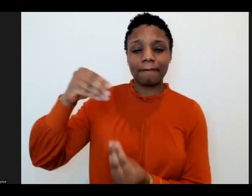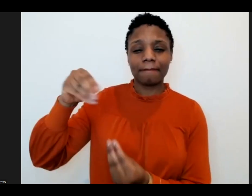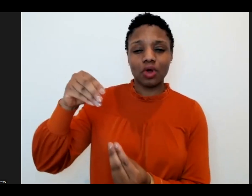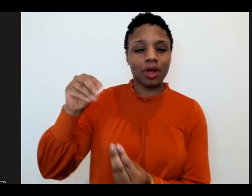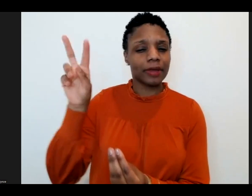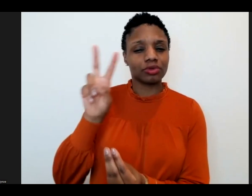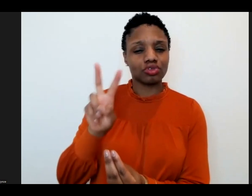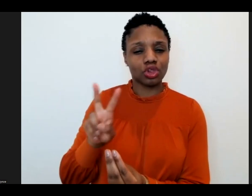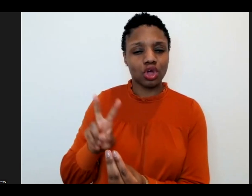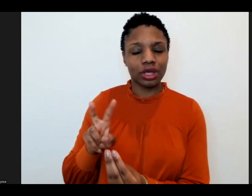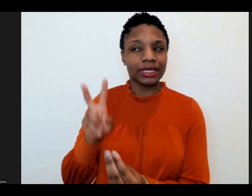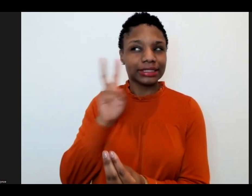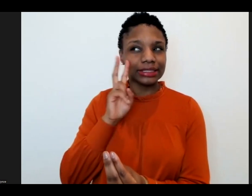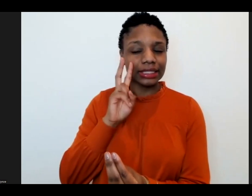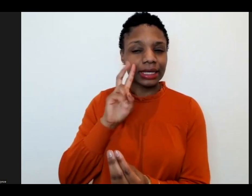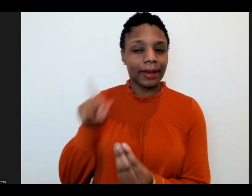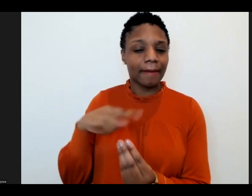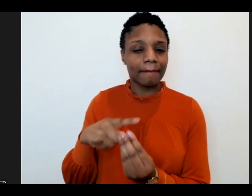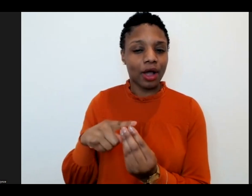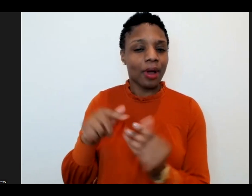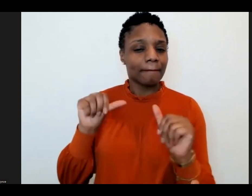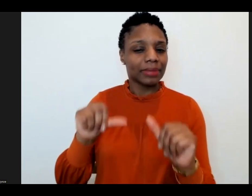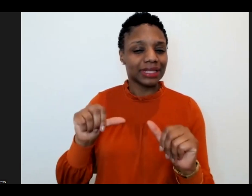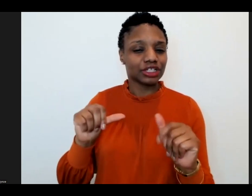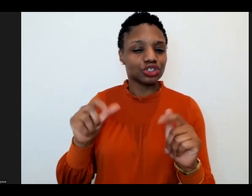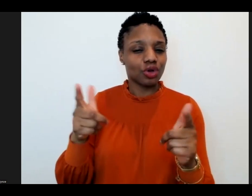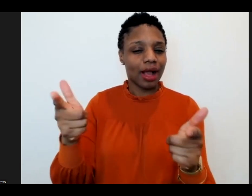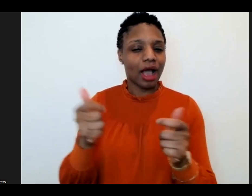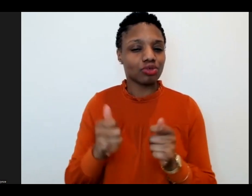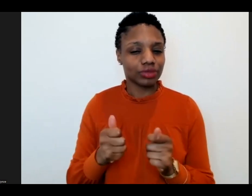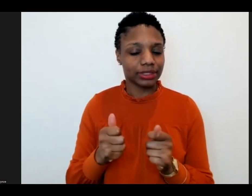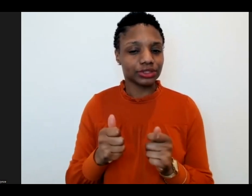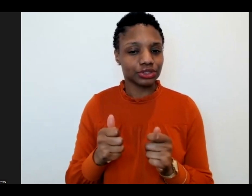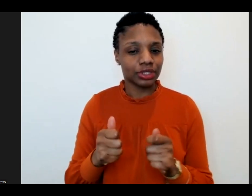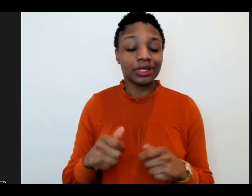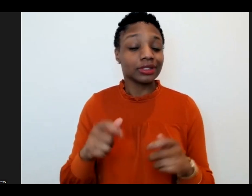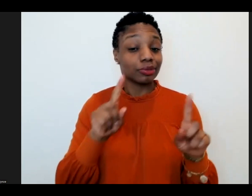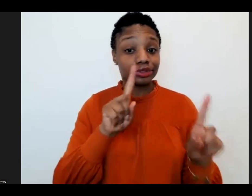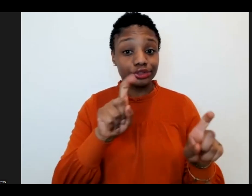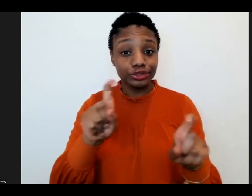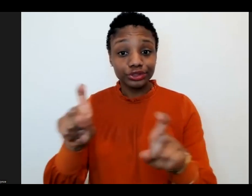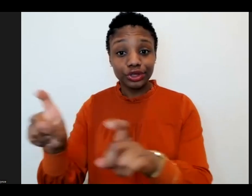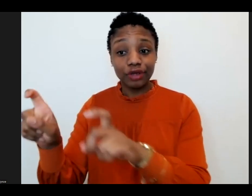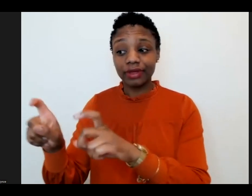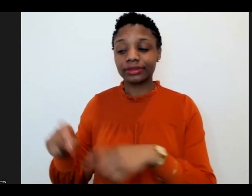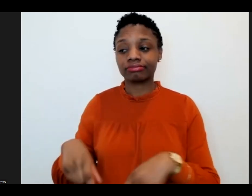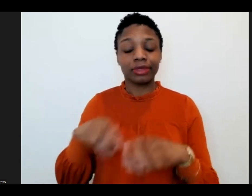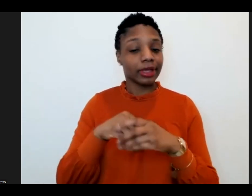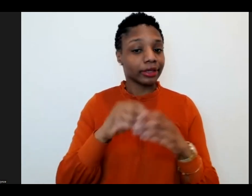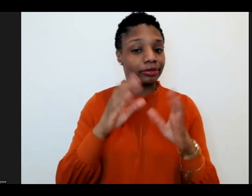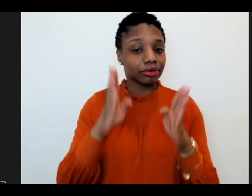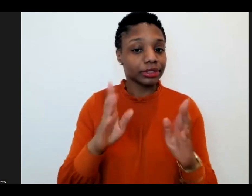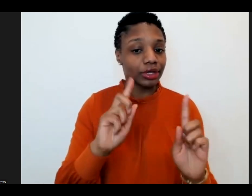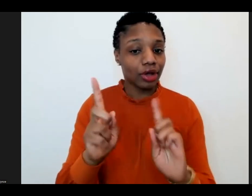asuntos o problemas que las personas están preocupadas eso Tal vez sea eh